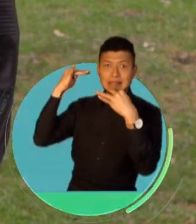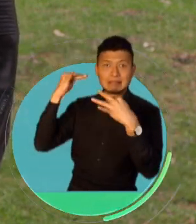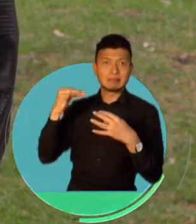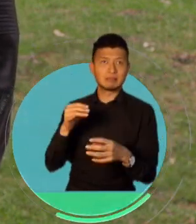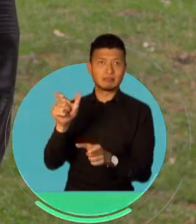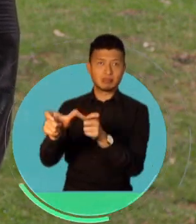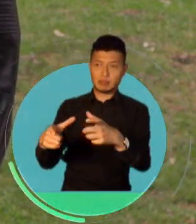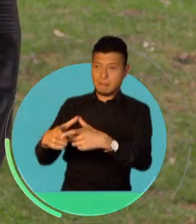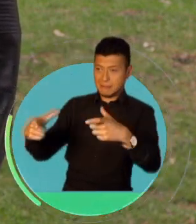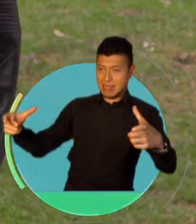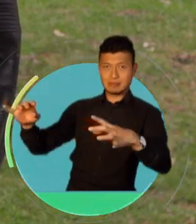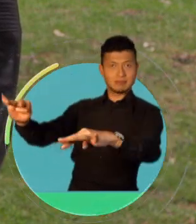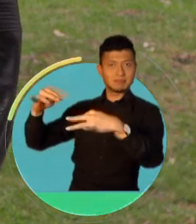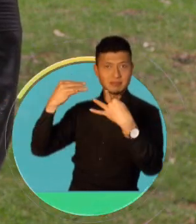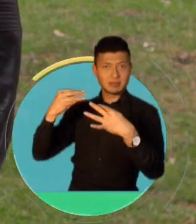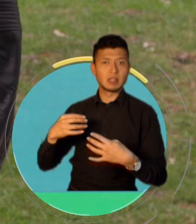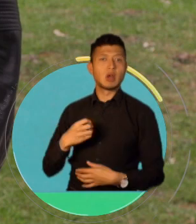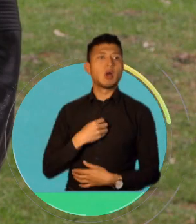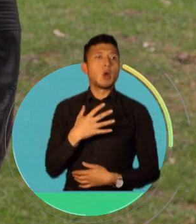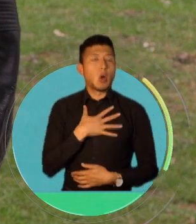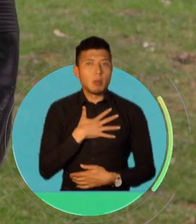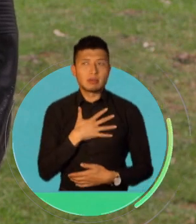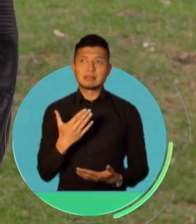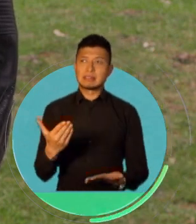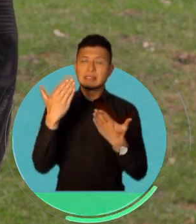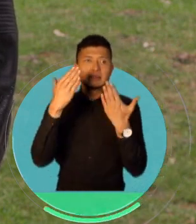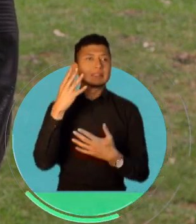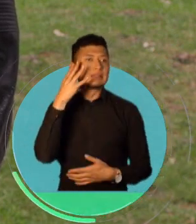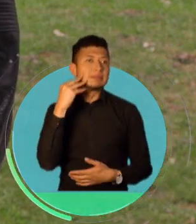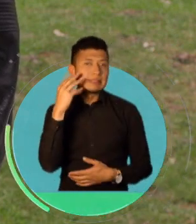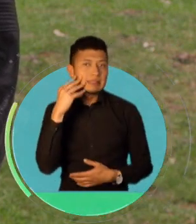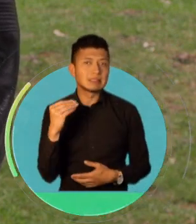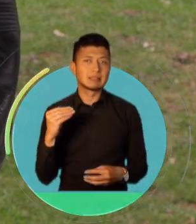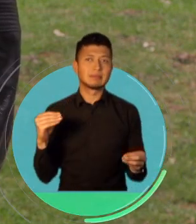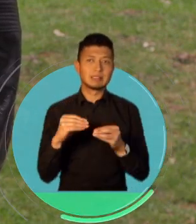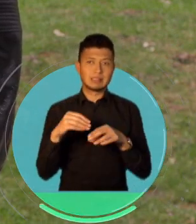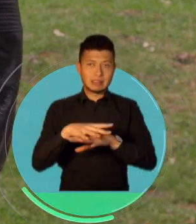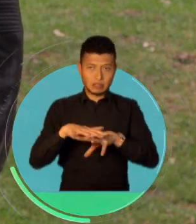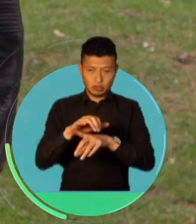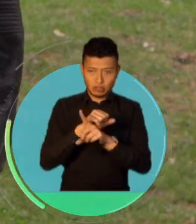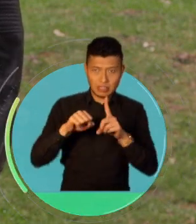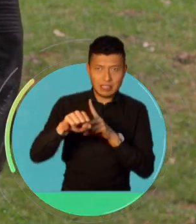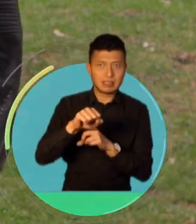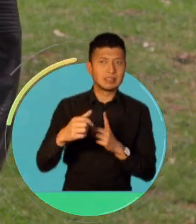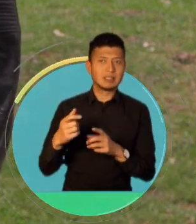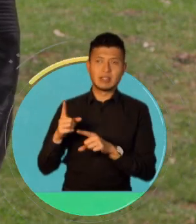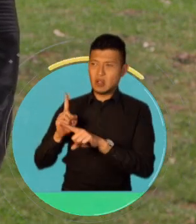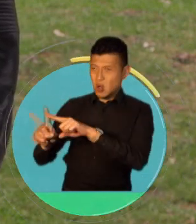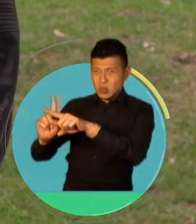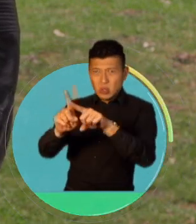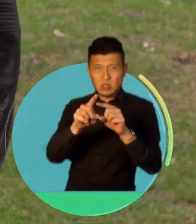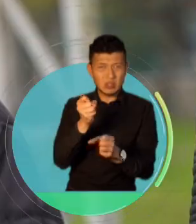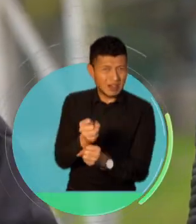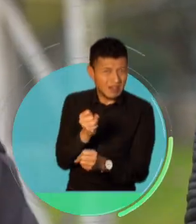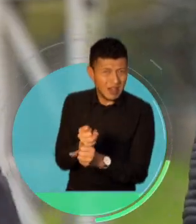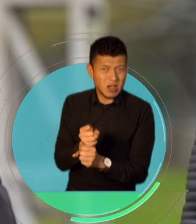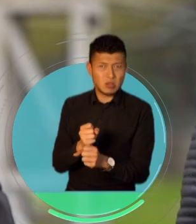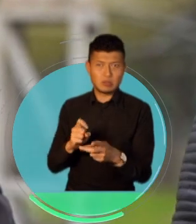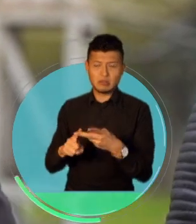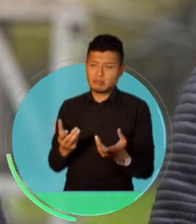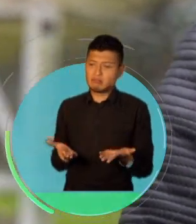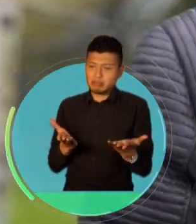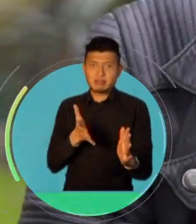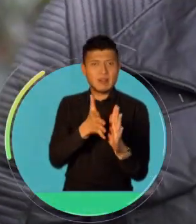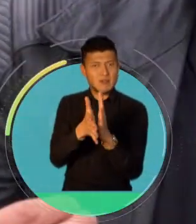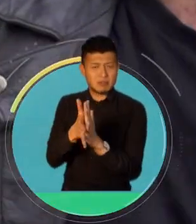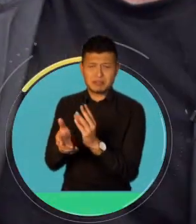a un público tan grande y tener la oportunidad no solamente de la experiencia sino también a través de las redes sociales de nosotros otros trabajos poder brindarles un